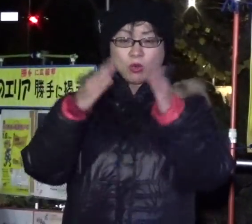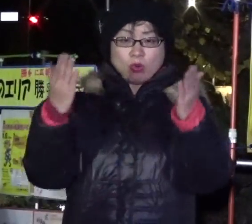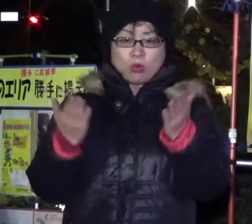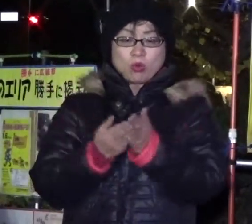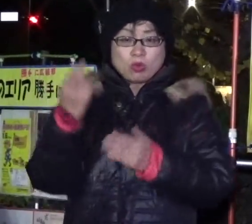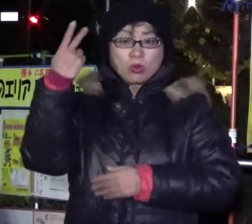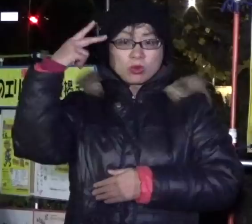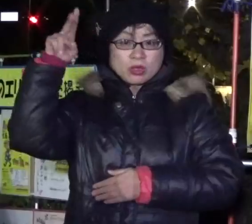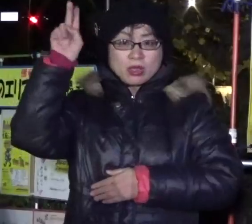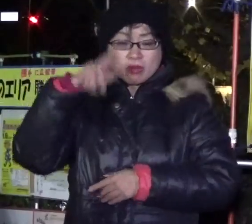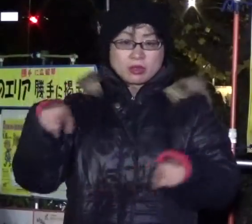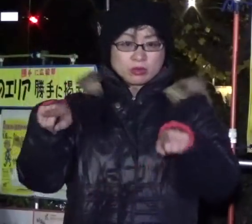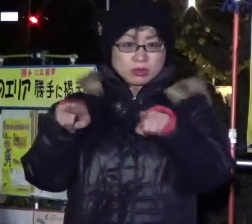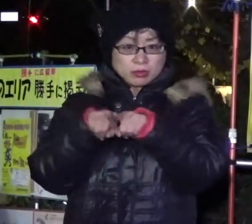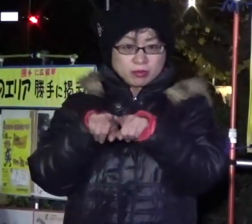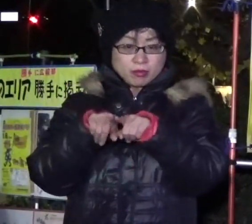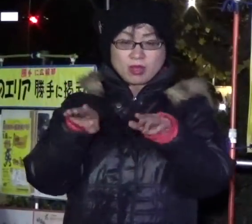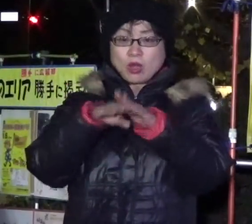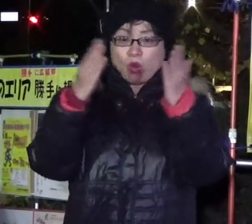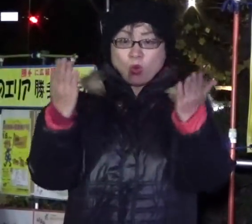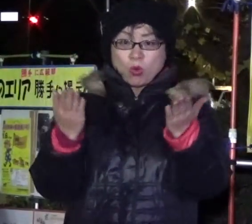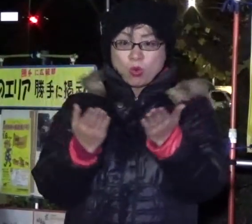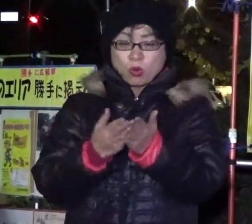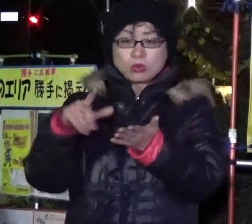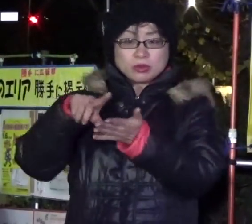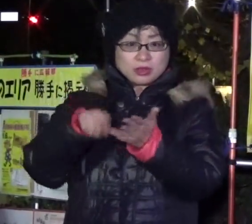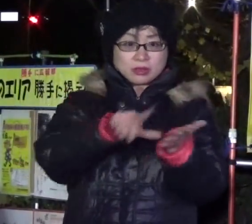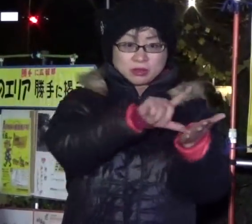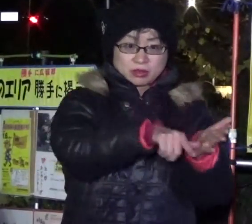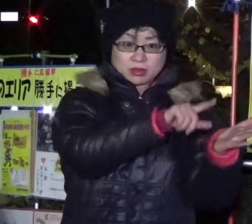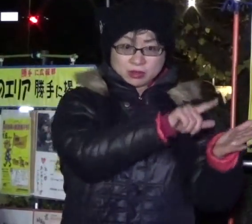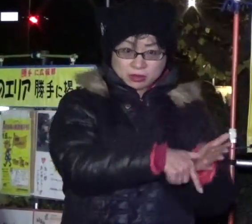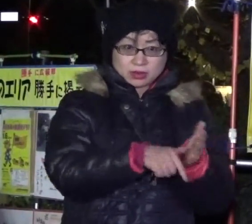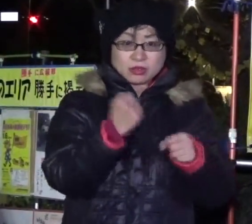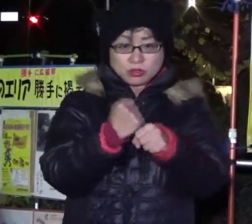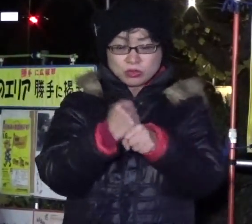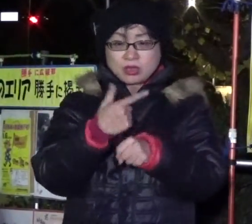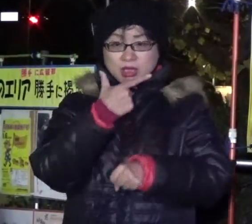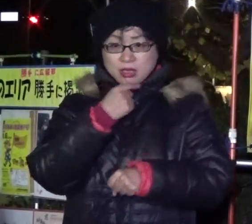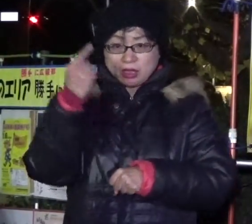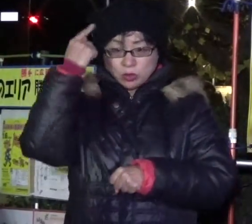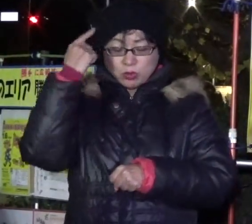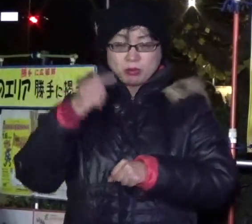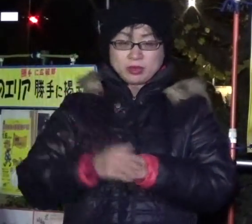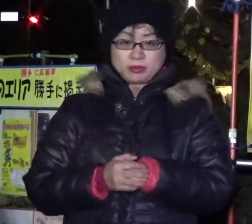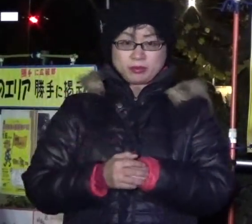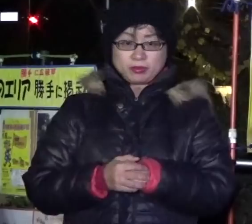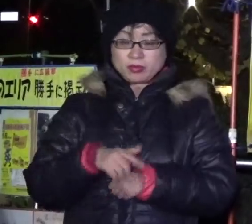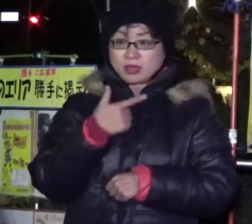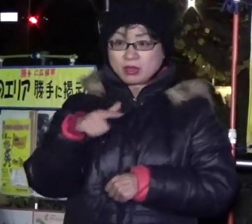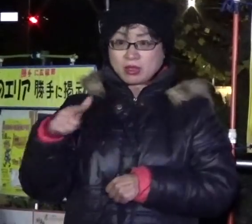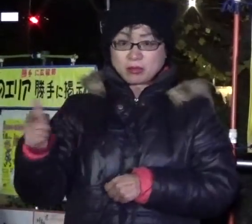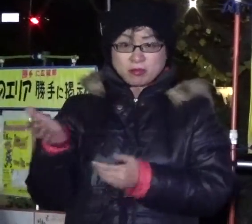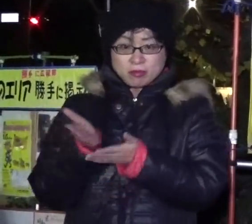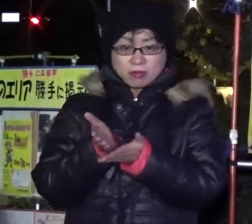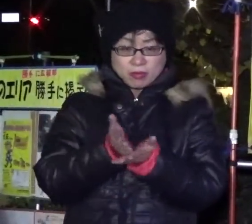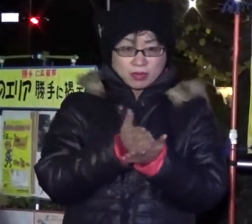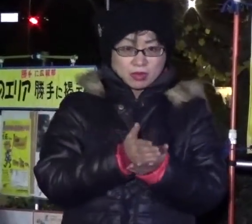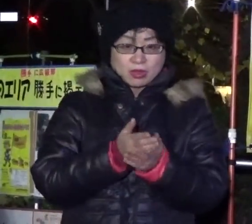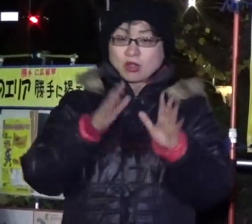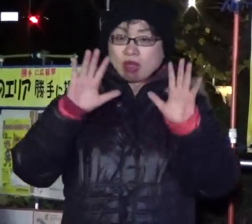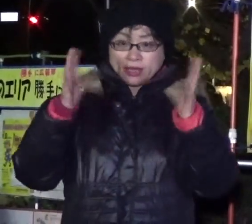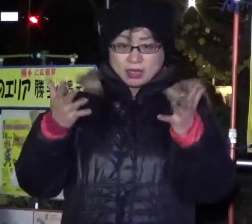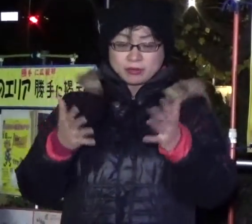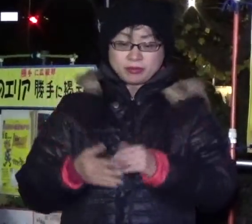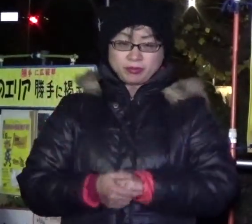縄に続いてオール何々というのをいろんな地域で作っていただきたいというふうに思います。今いろいろなことをごちゃごちゃ言ってる時ではあり